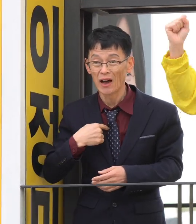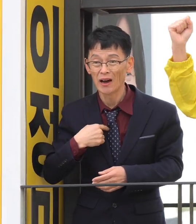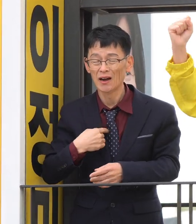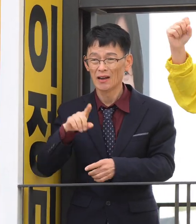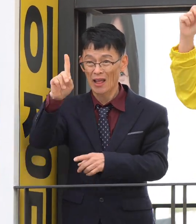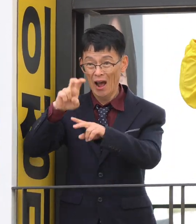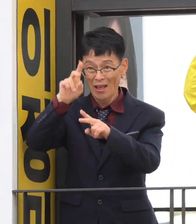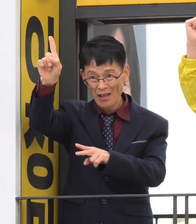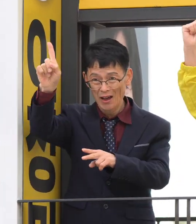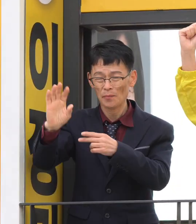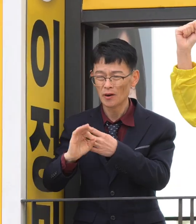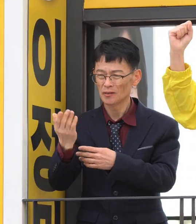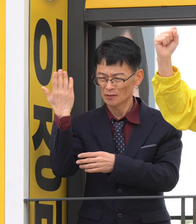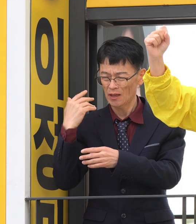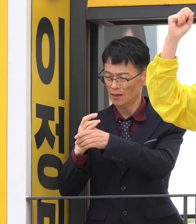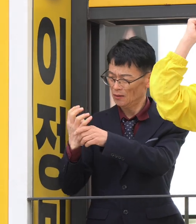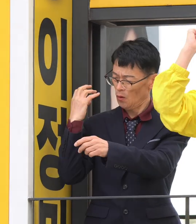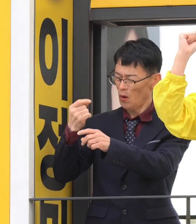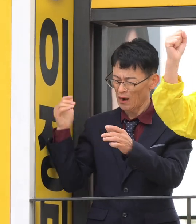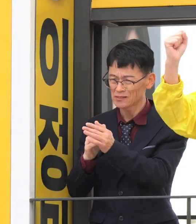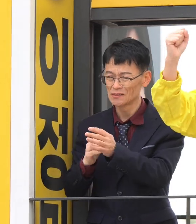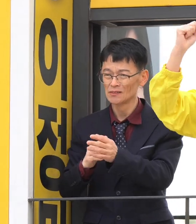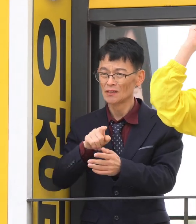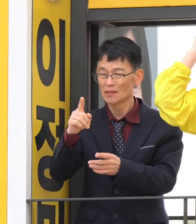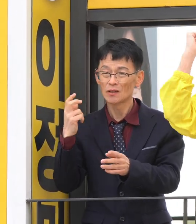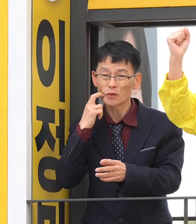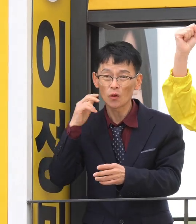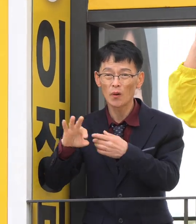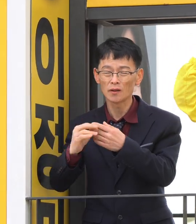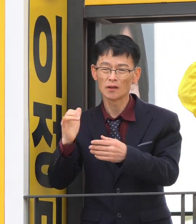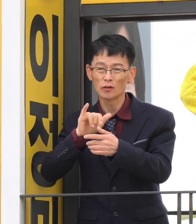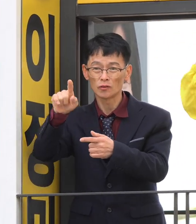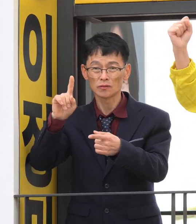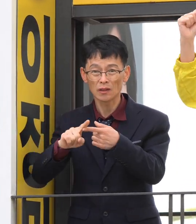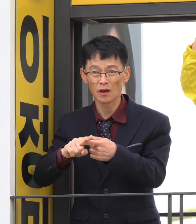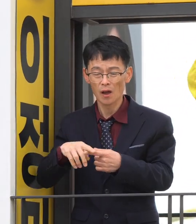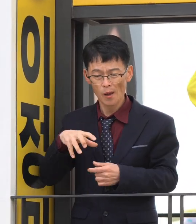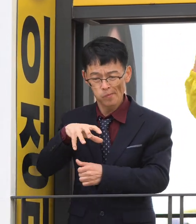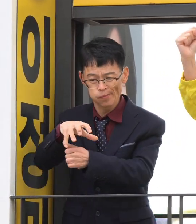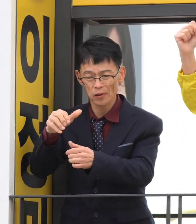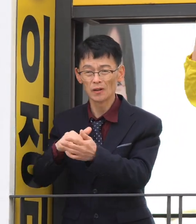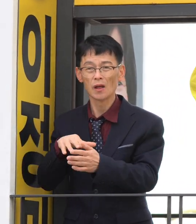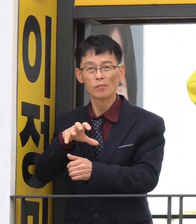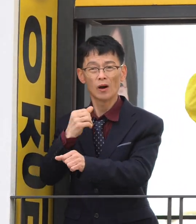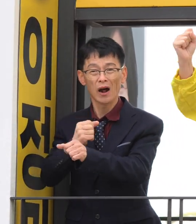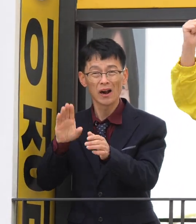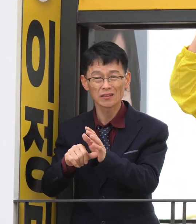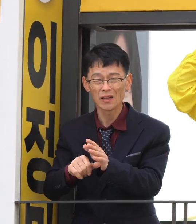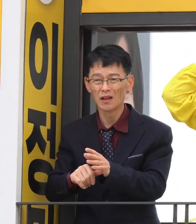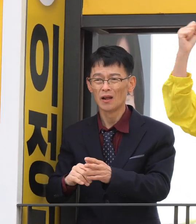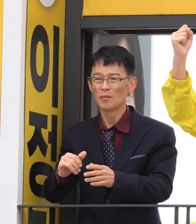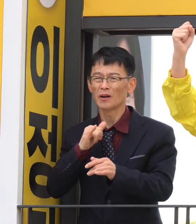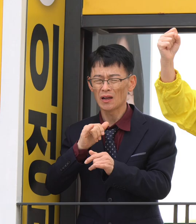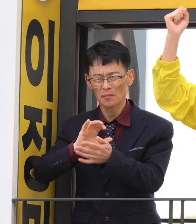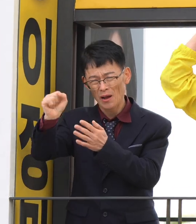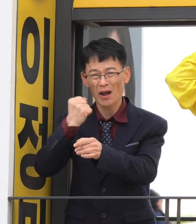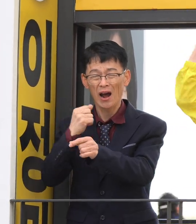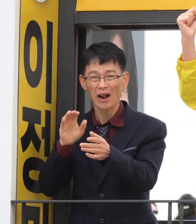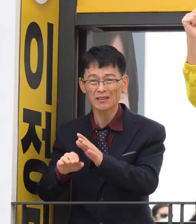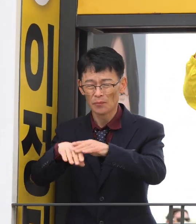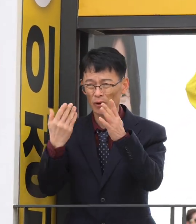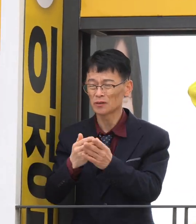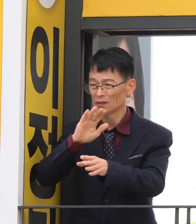이정미의 한 석은 지난 수십 년 이 송도와 연수의 개발을 늦추고 자산을